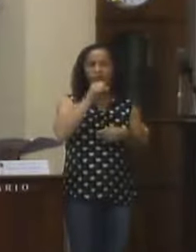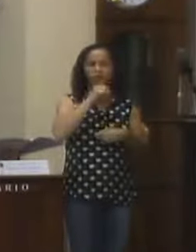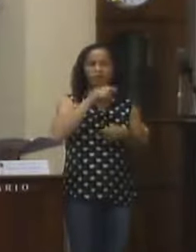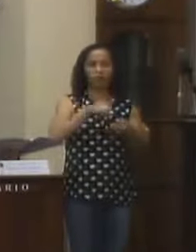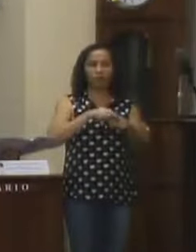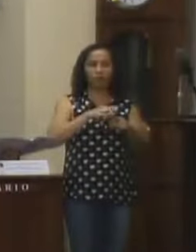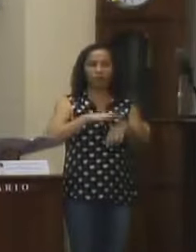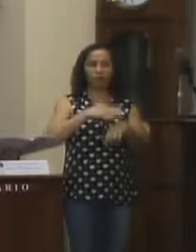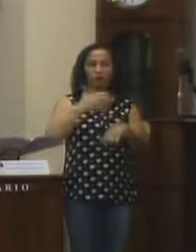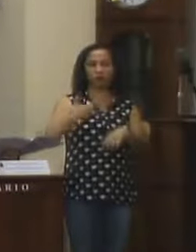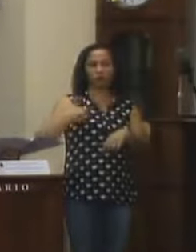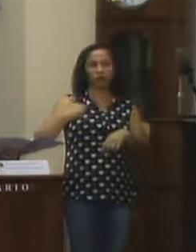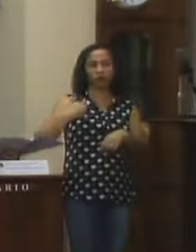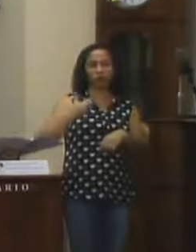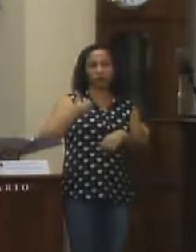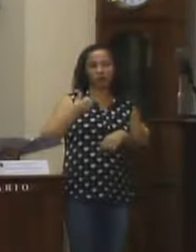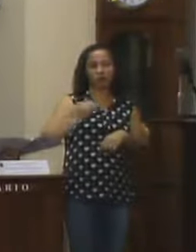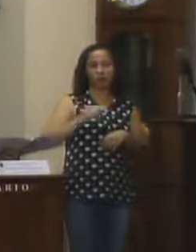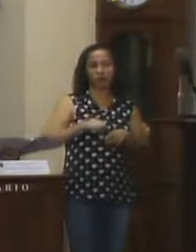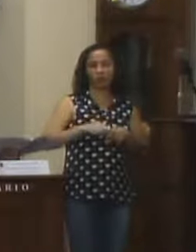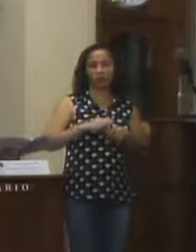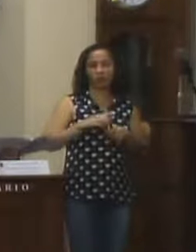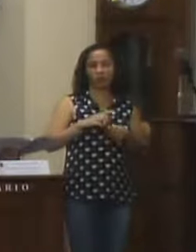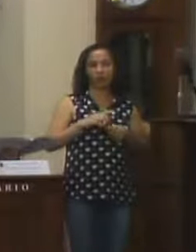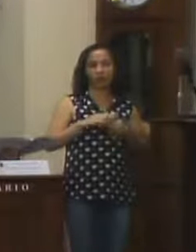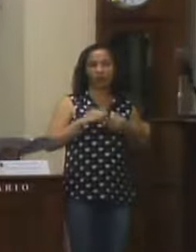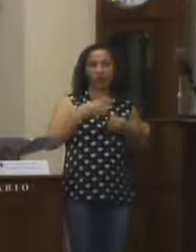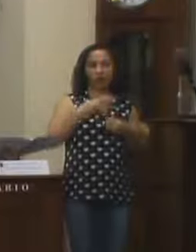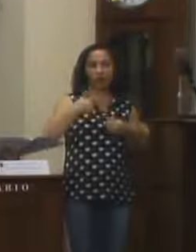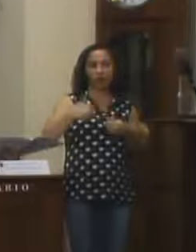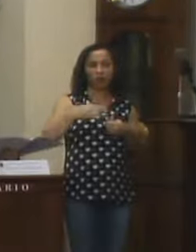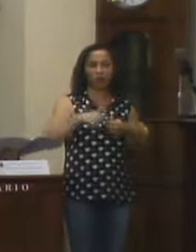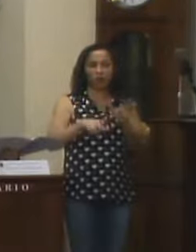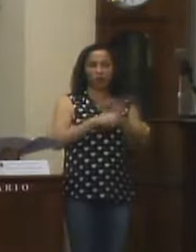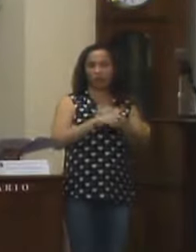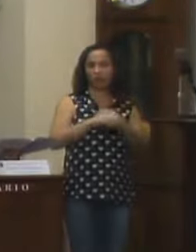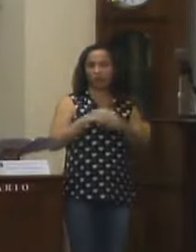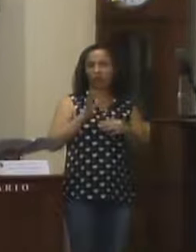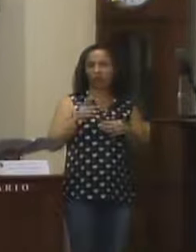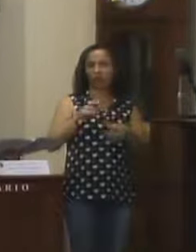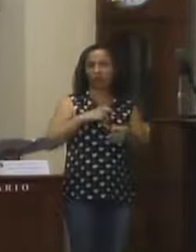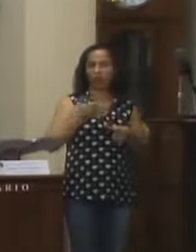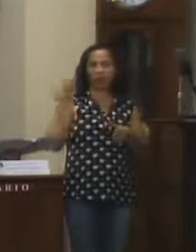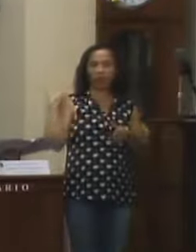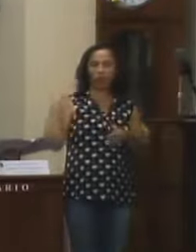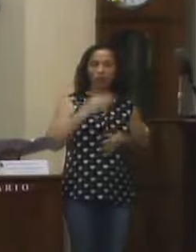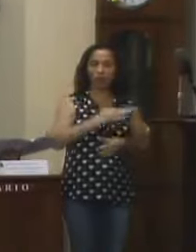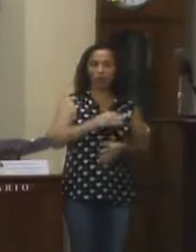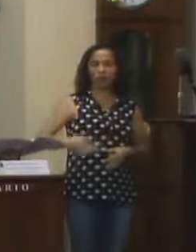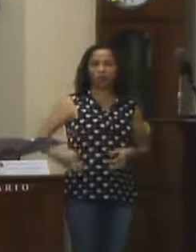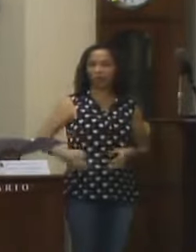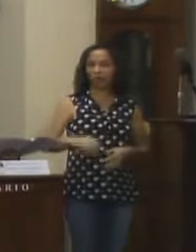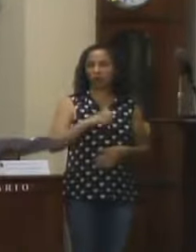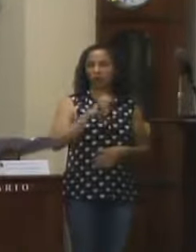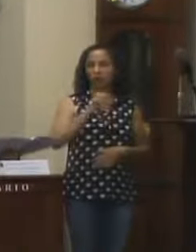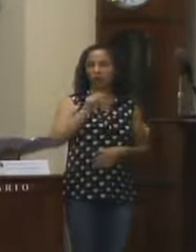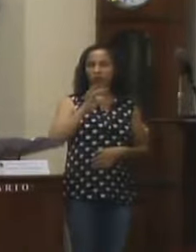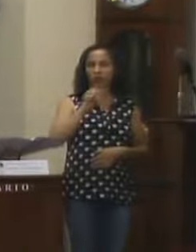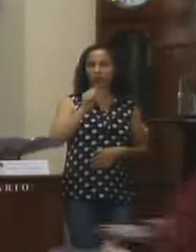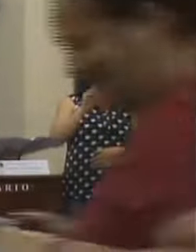mais, ressalvando o artigo 41 da Lei 10.741 de 2003, Estatuto do Idoso.